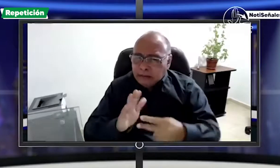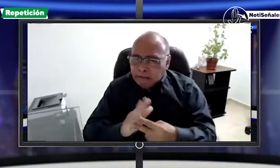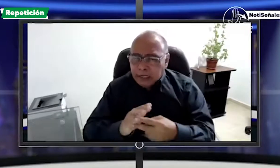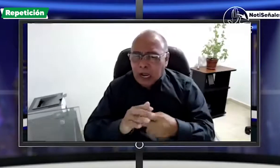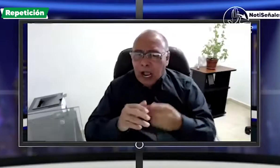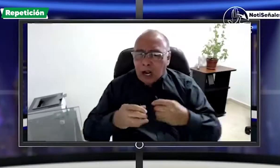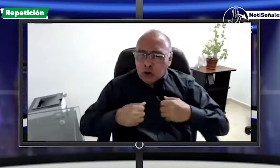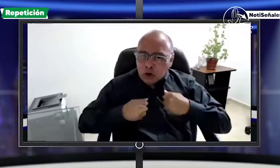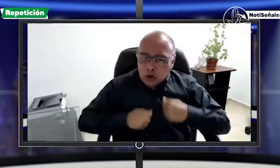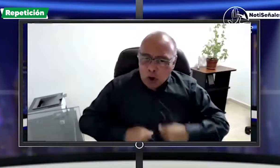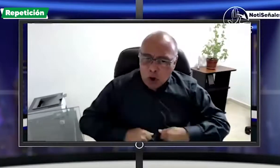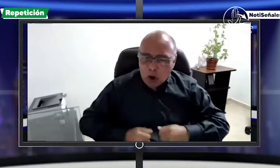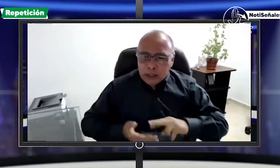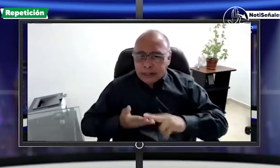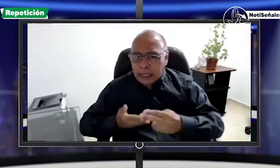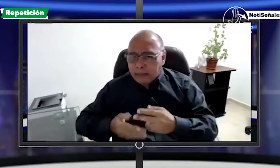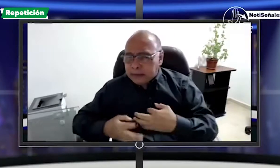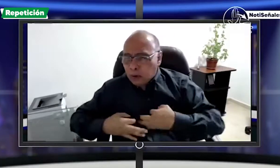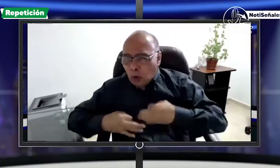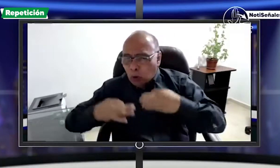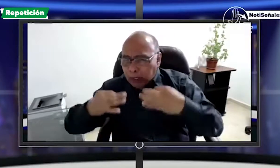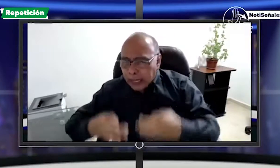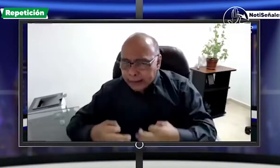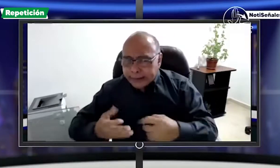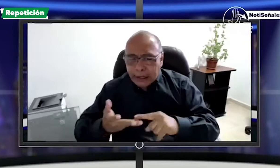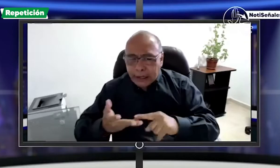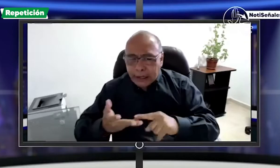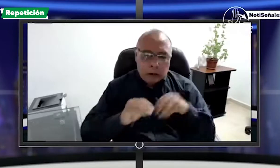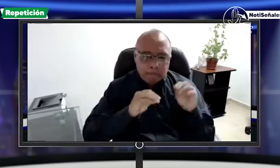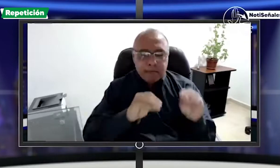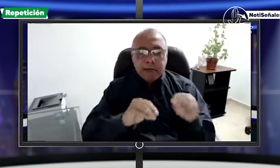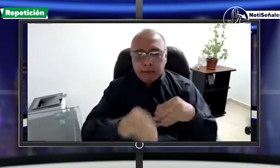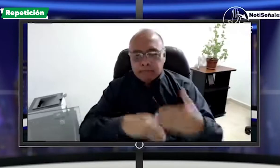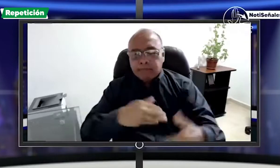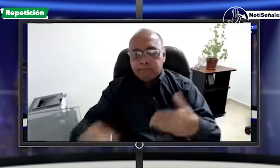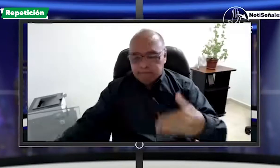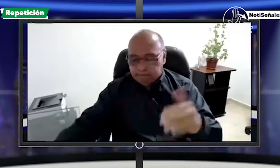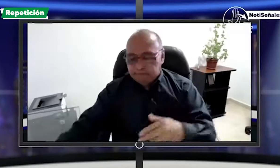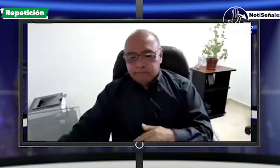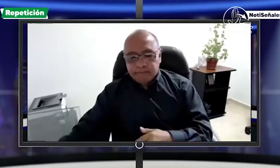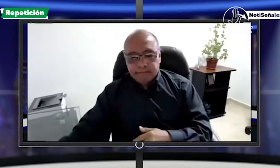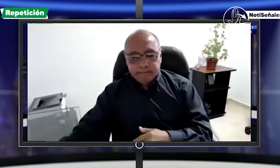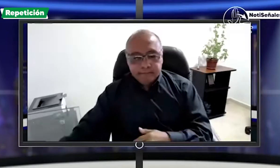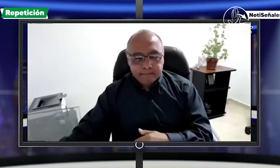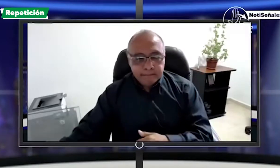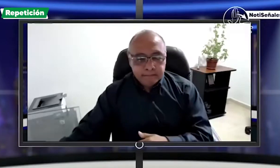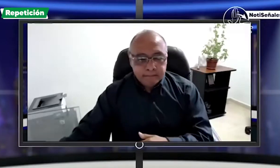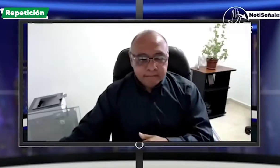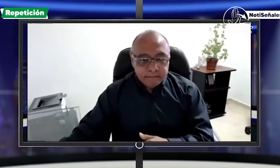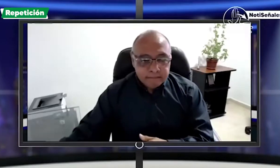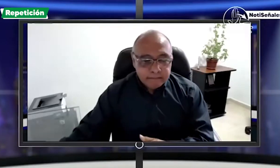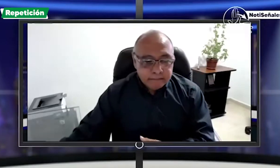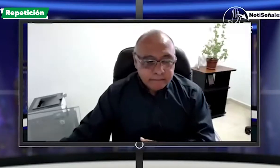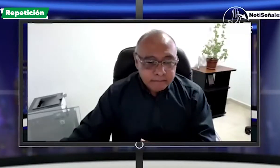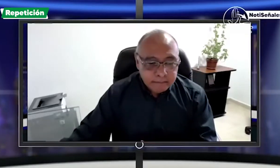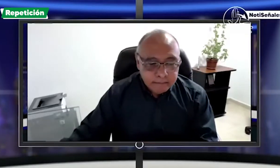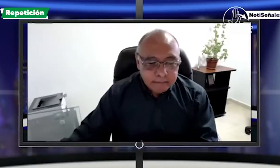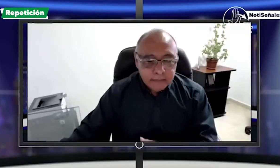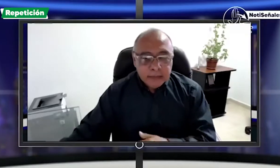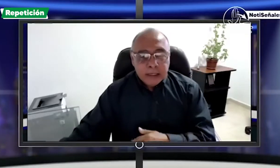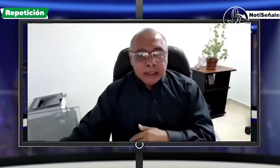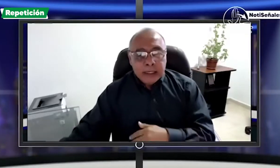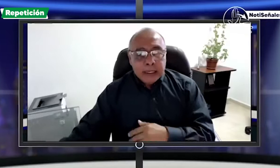Nosotros también Desde hace mucho tiempo Hemos formado A nuestros intérpretes Del Centro Raleo Más de 50 intérpretes En todo este